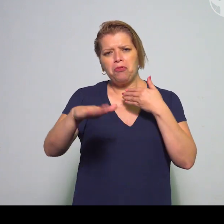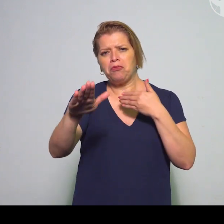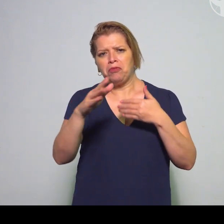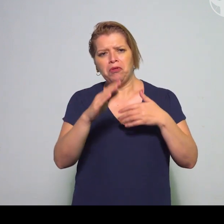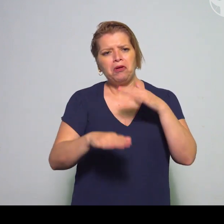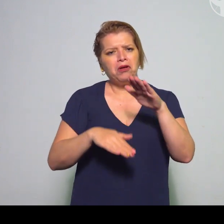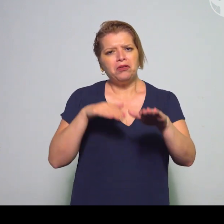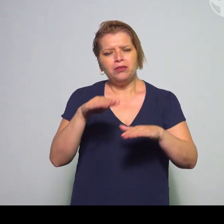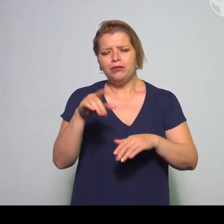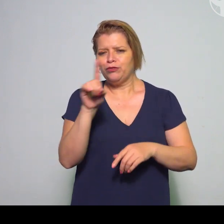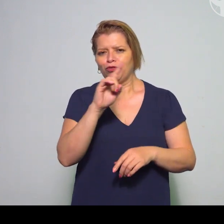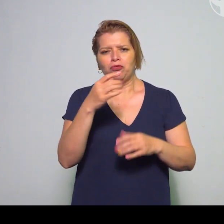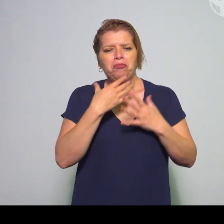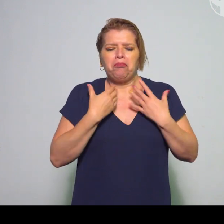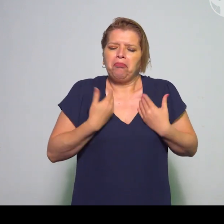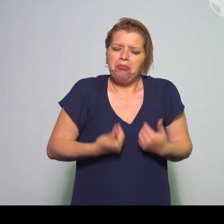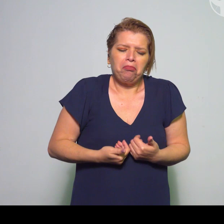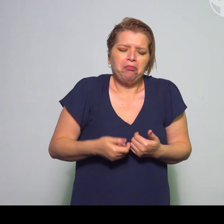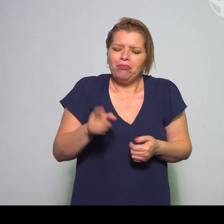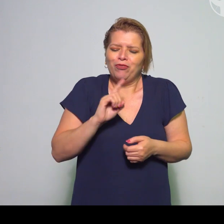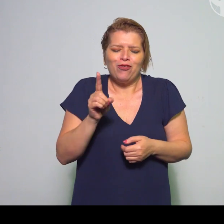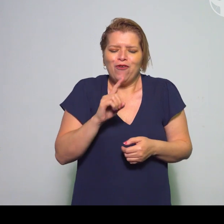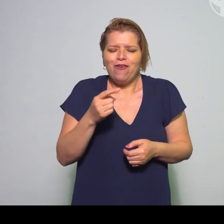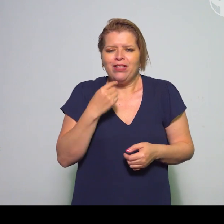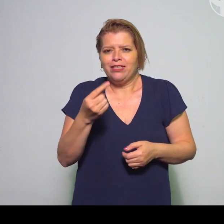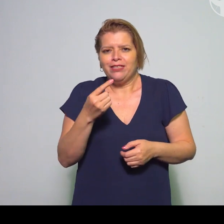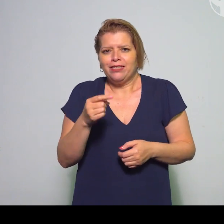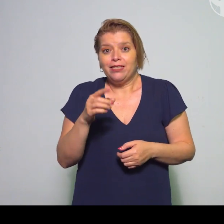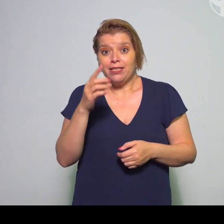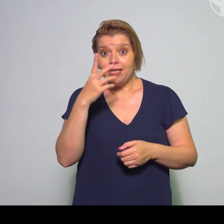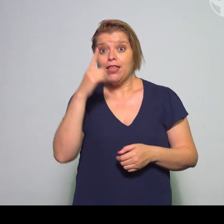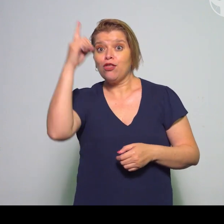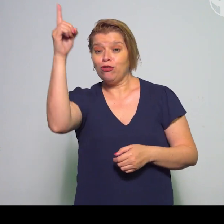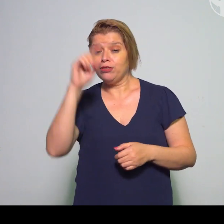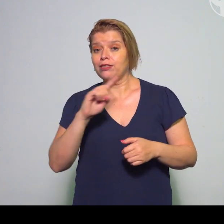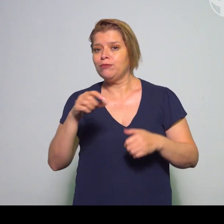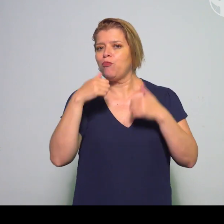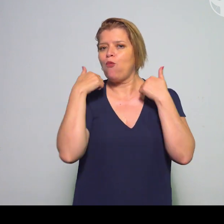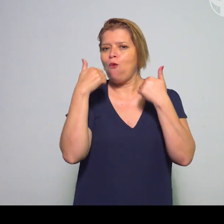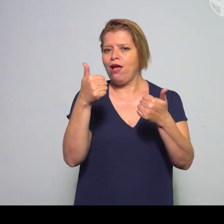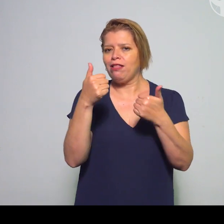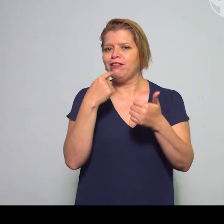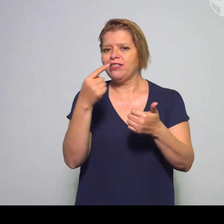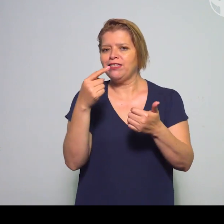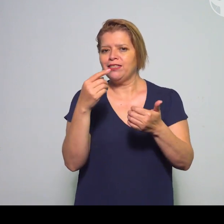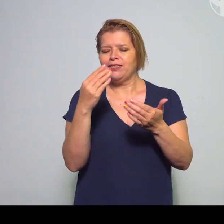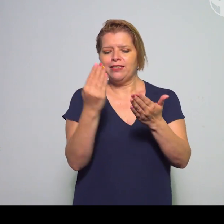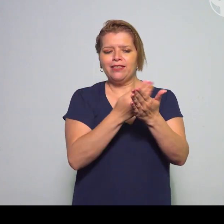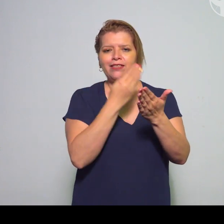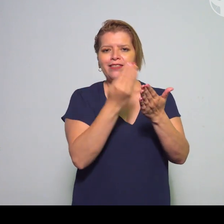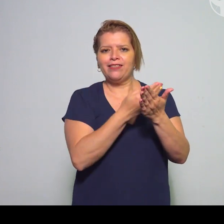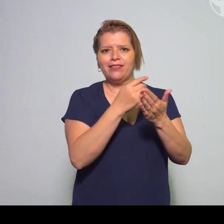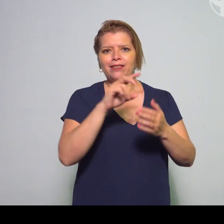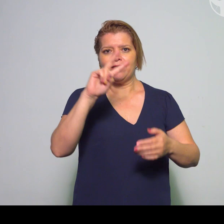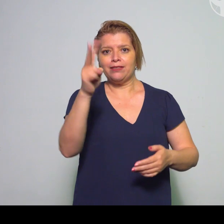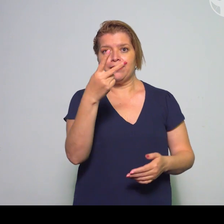te canses de decir, como le dijo Alejandro, que Dios es bueno. Y mira lo que dice la palabra en 2